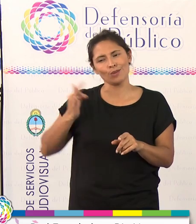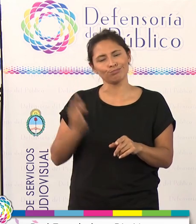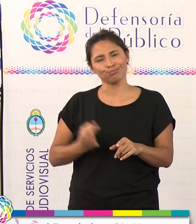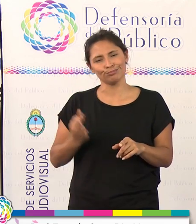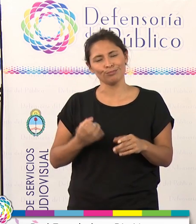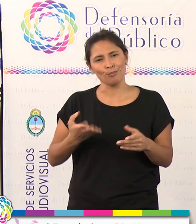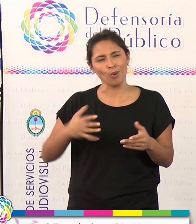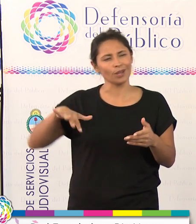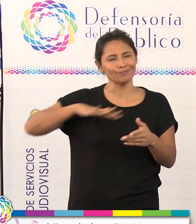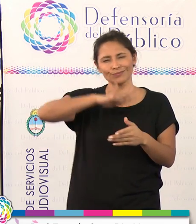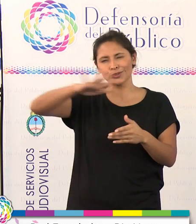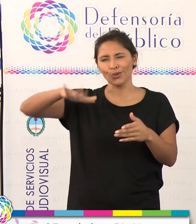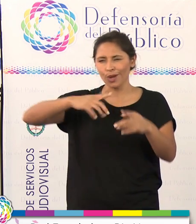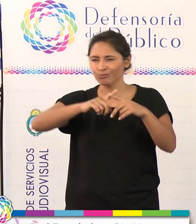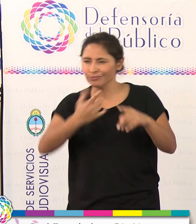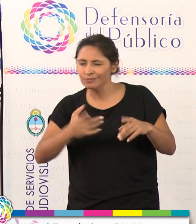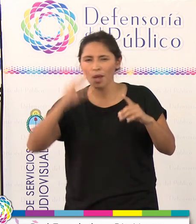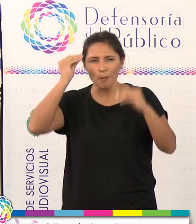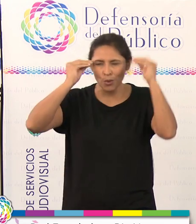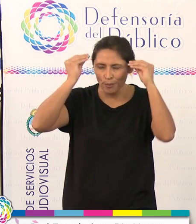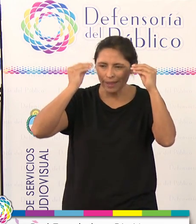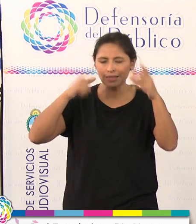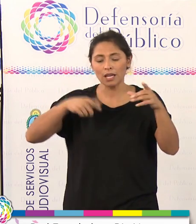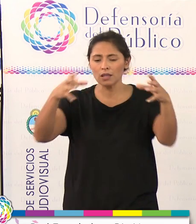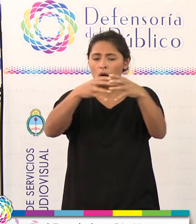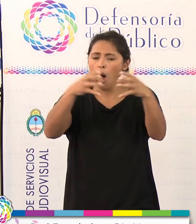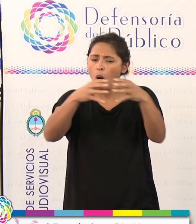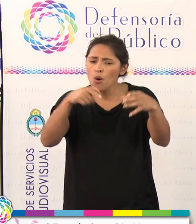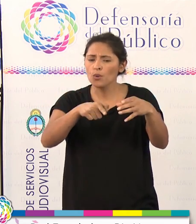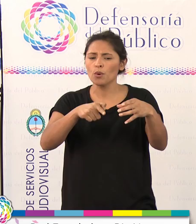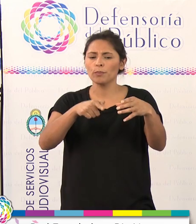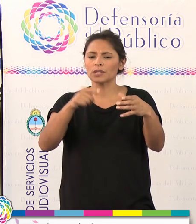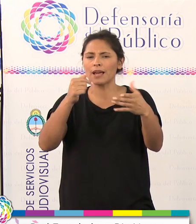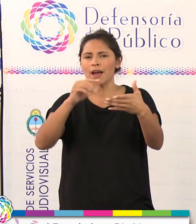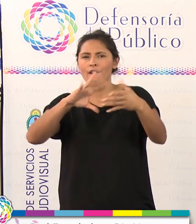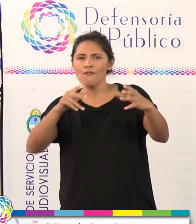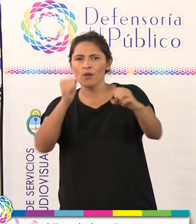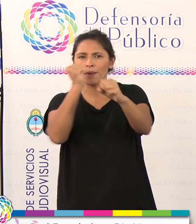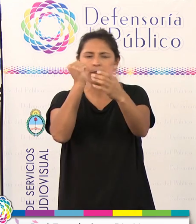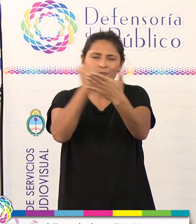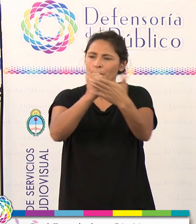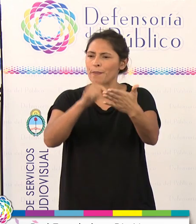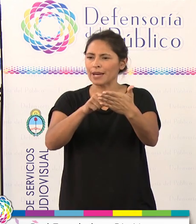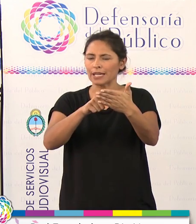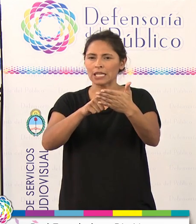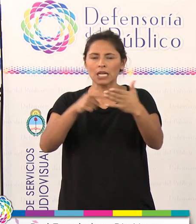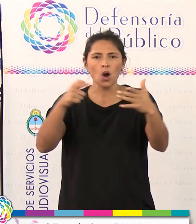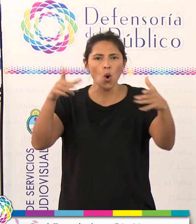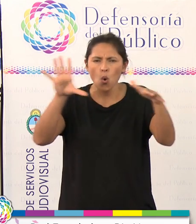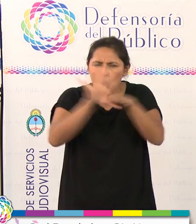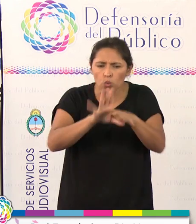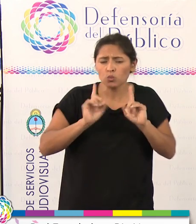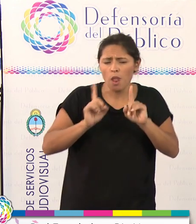preocupante todavía, porque la estigmatización de los jóvenes y su vinculación con el delito y la droga coincide con una fuerte polémica que se está dando en Río Negro,